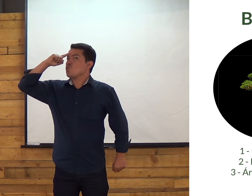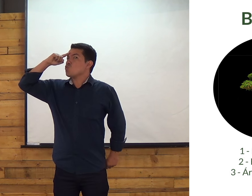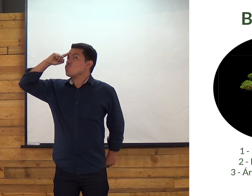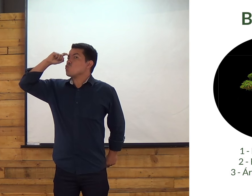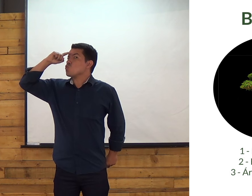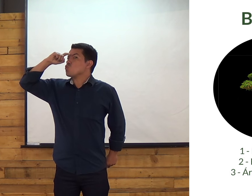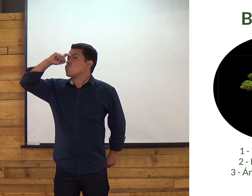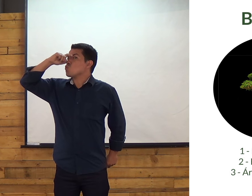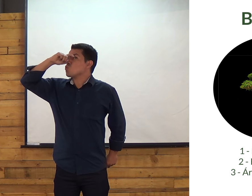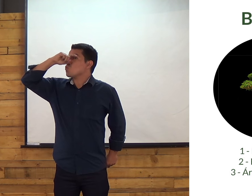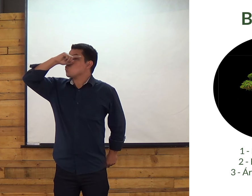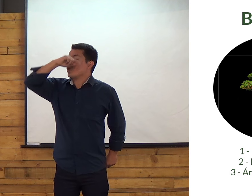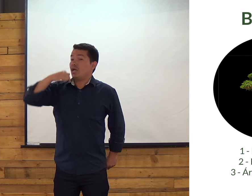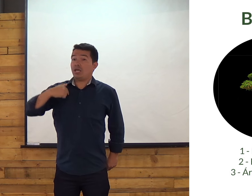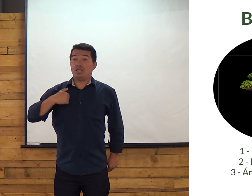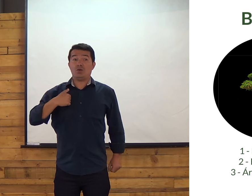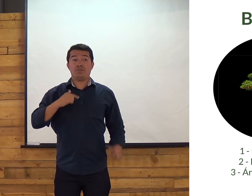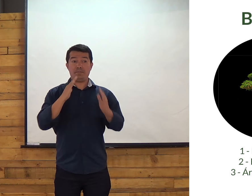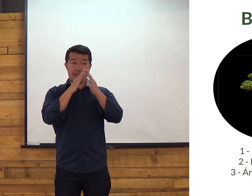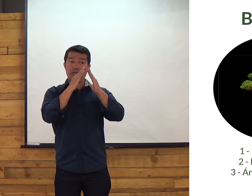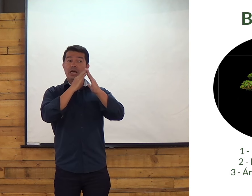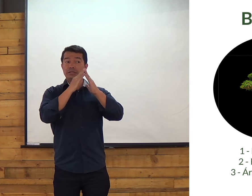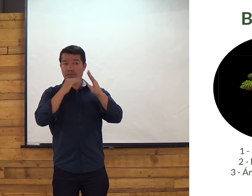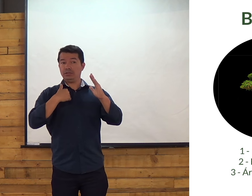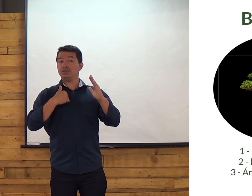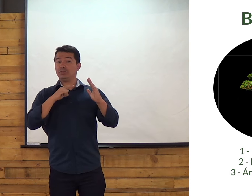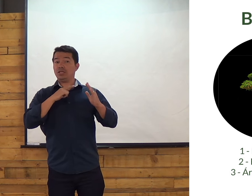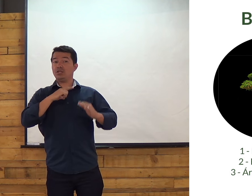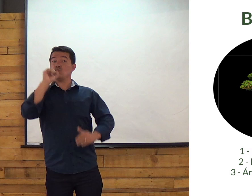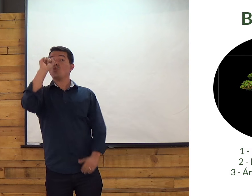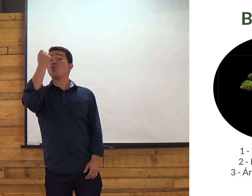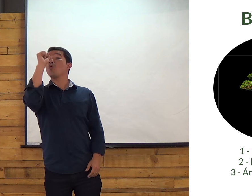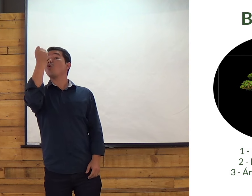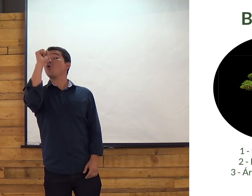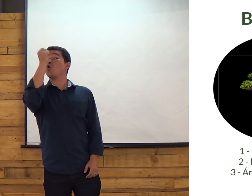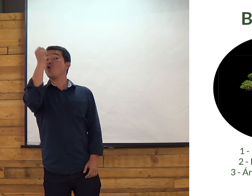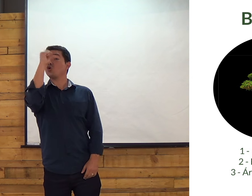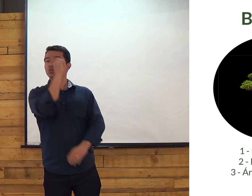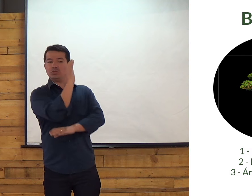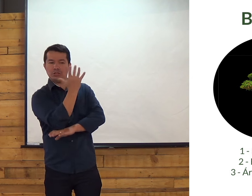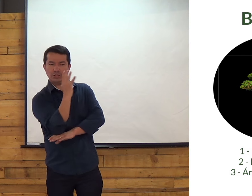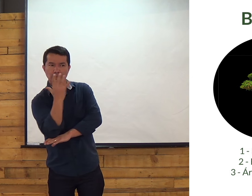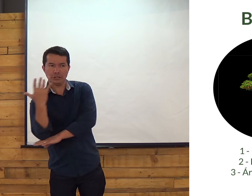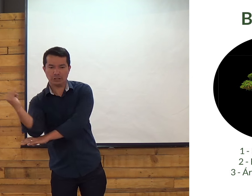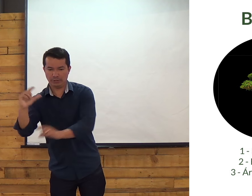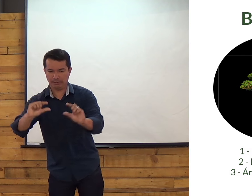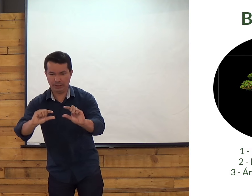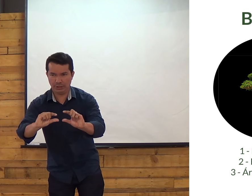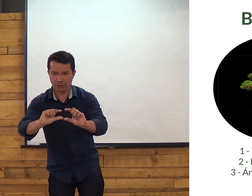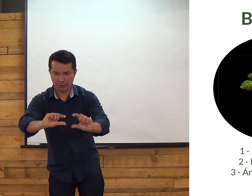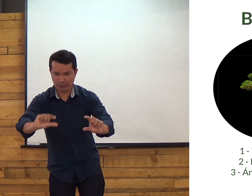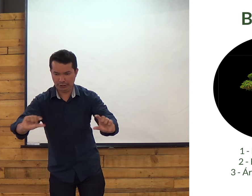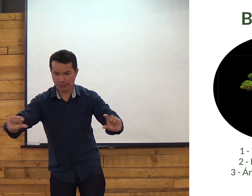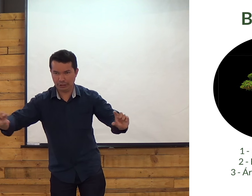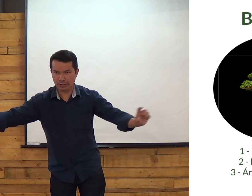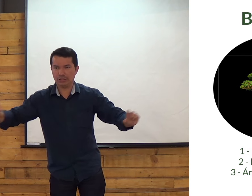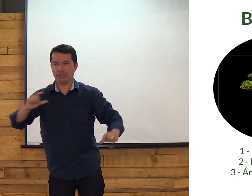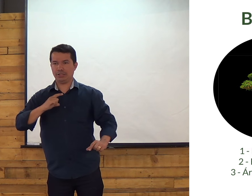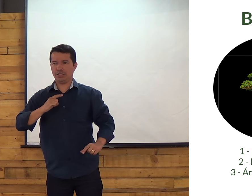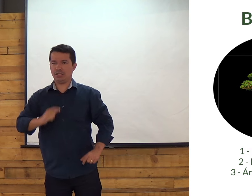isso? É bem difícil. Na minha casa, eu tenho oito bonsais. E